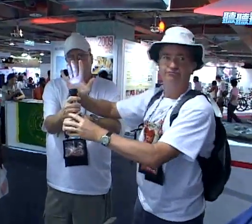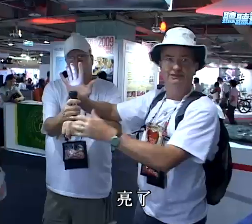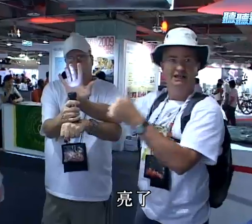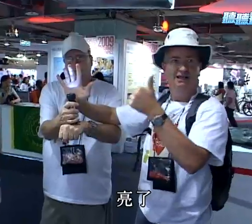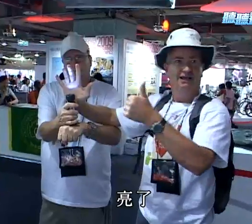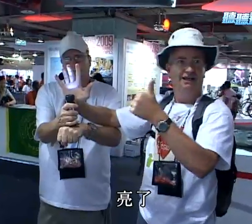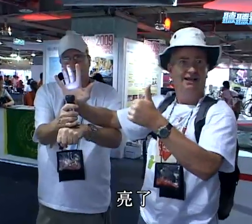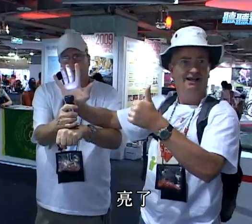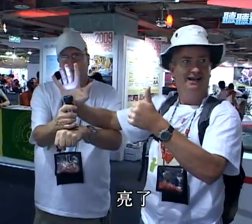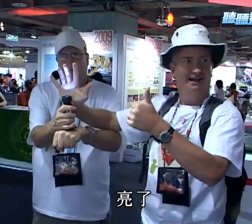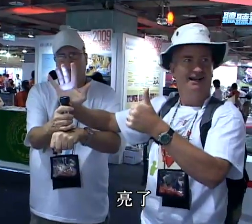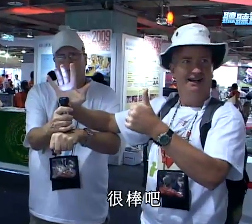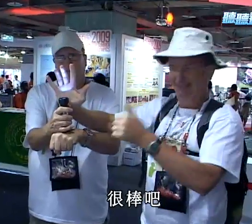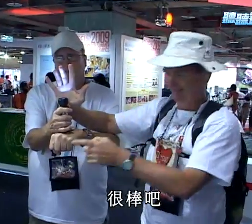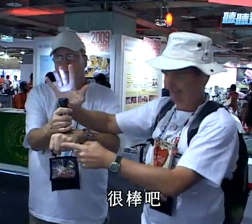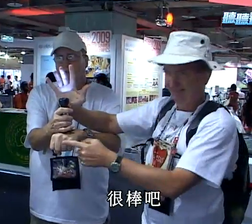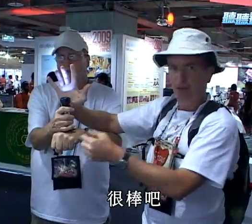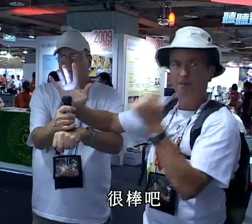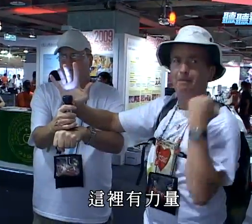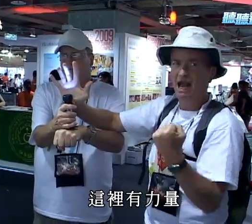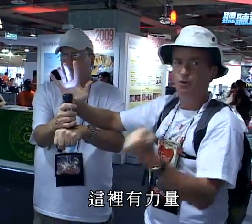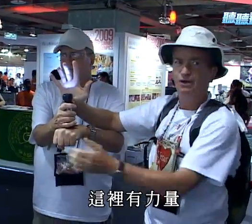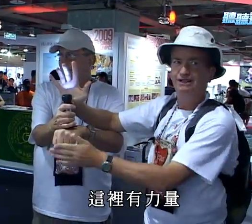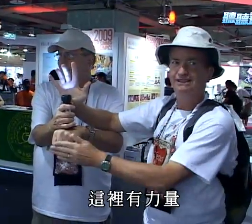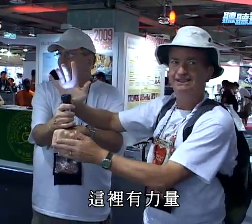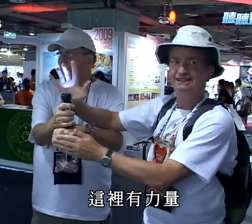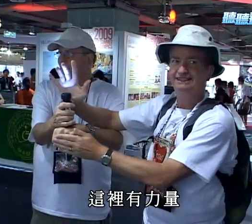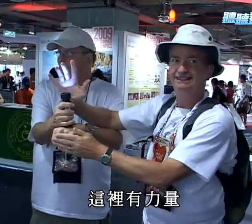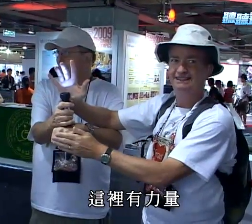亮了，很棒吧？这里有力量。